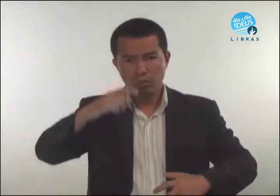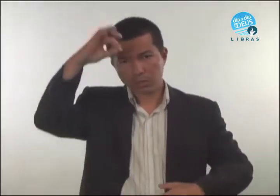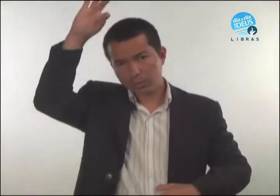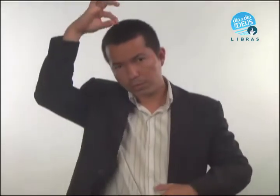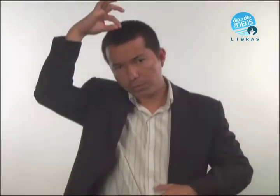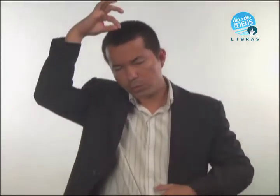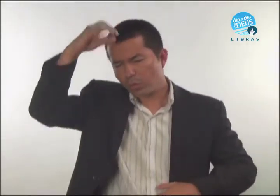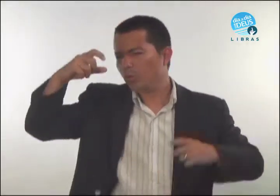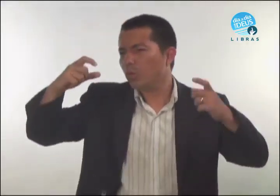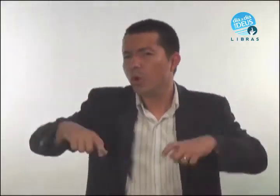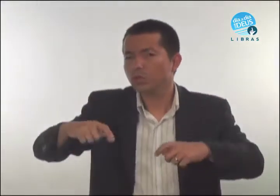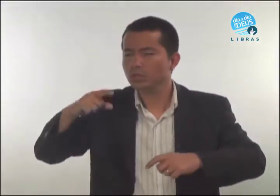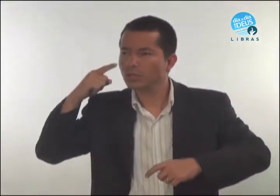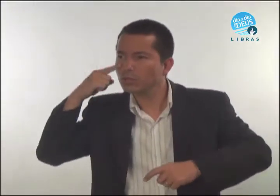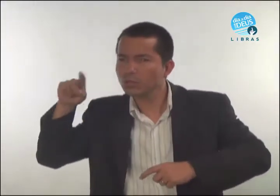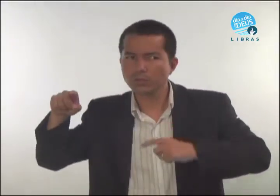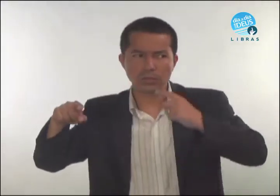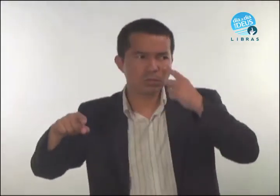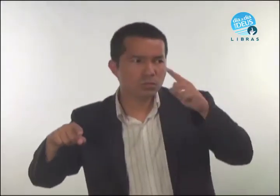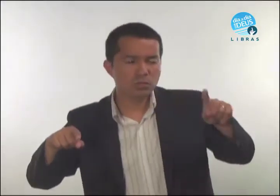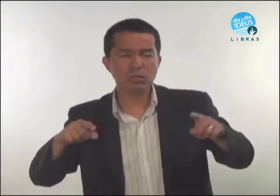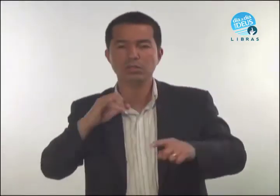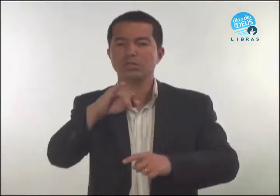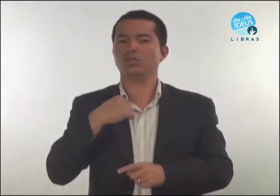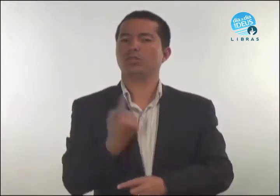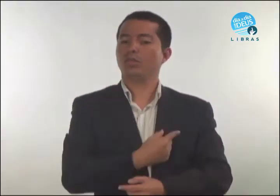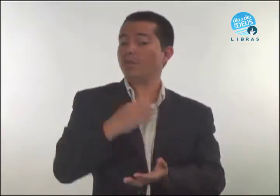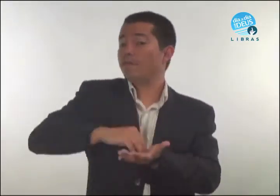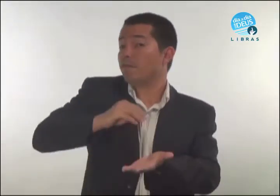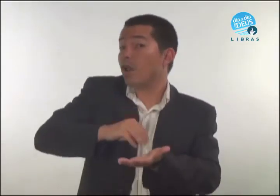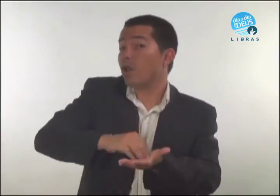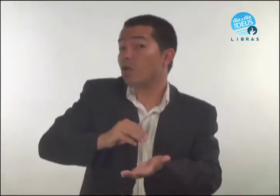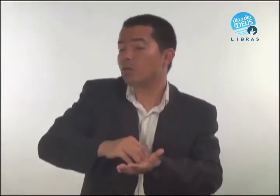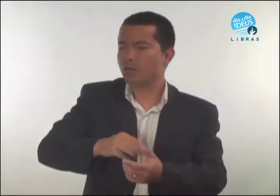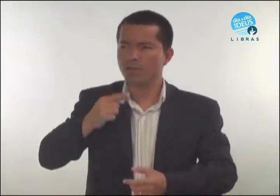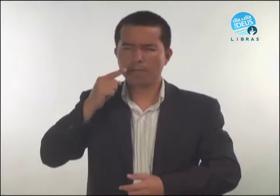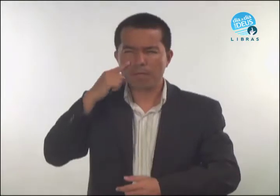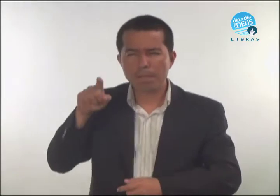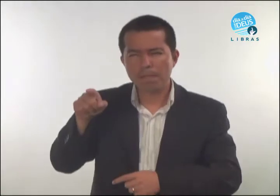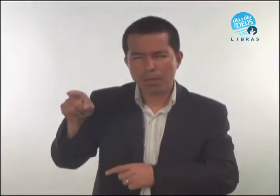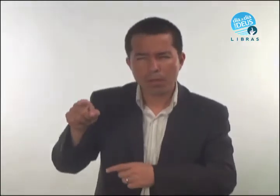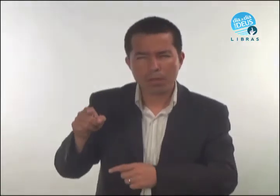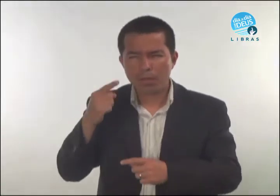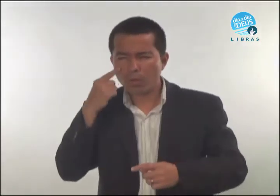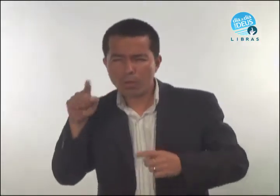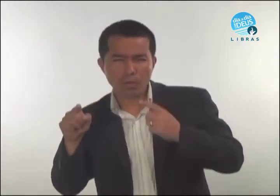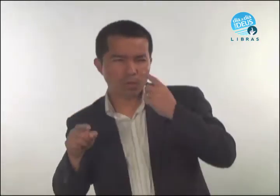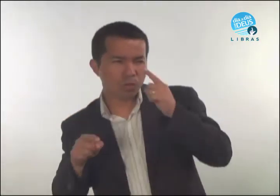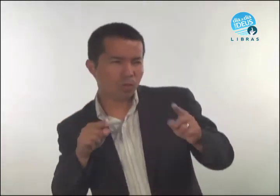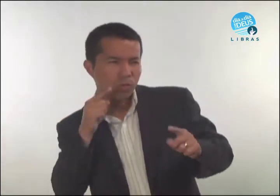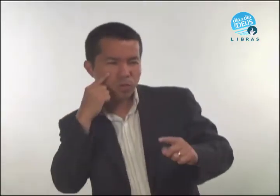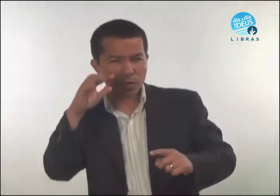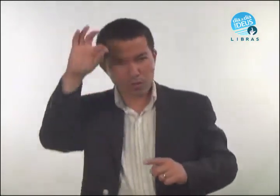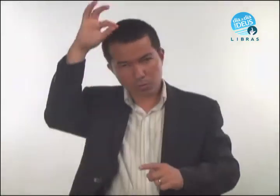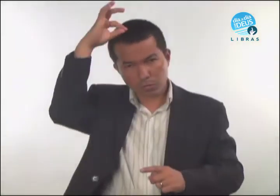Santo no meio do povo de Deus. E quando nós não fazemos isso, nós atraímos o juízo de Deus sobre